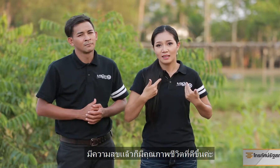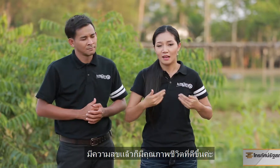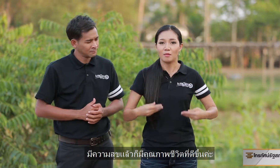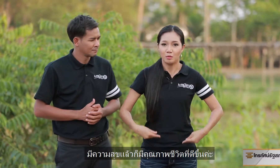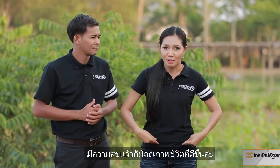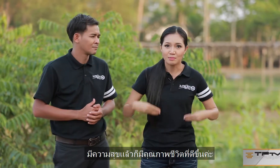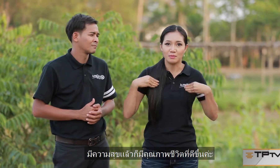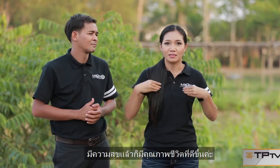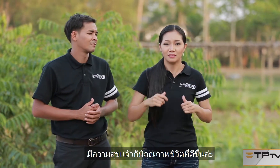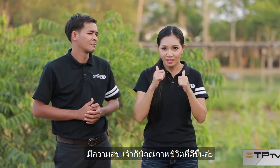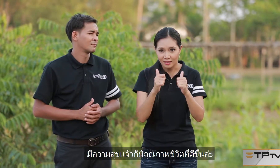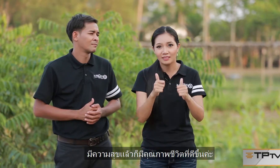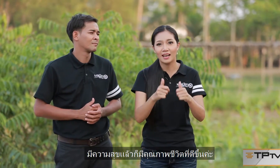ขแล้วก็มีคุณภาพชีวิตที่ดีขึ้นค่ะ